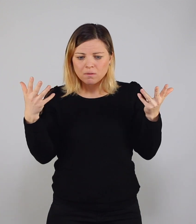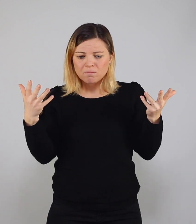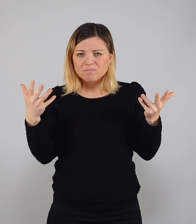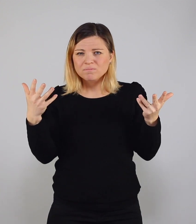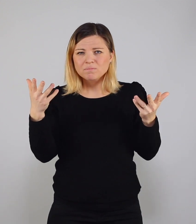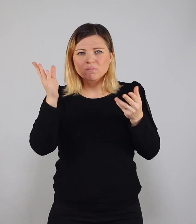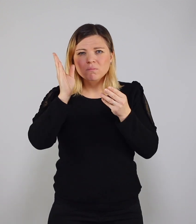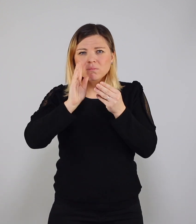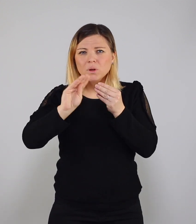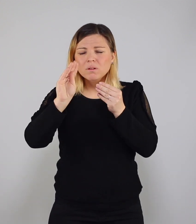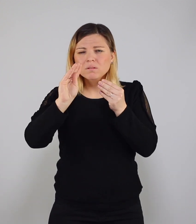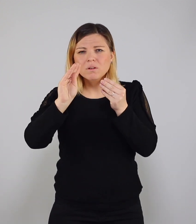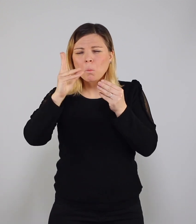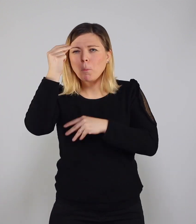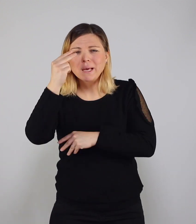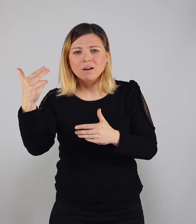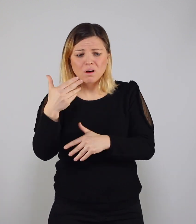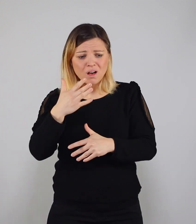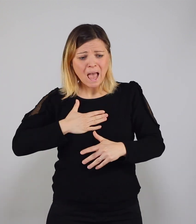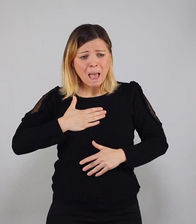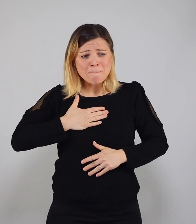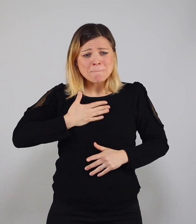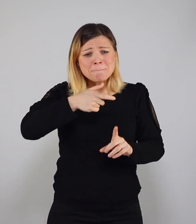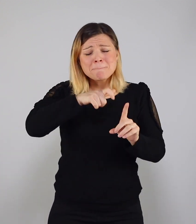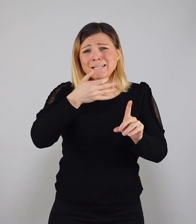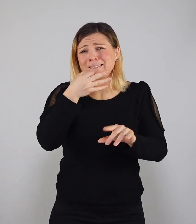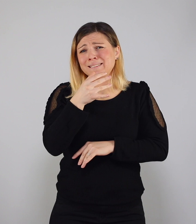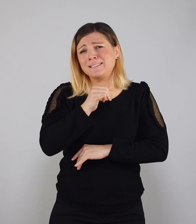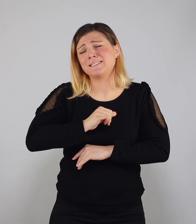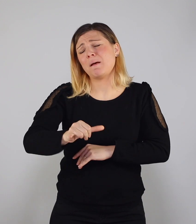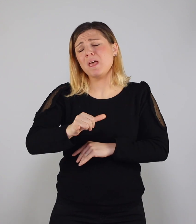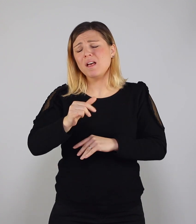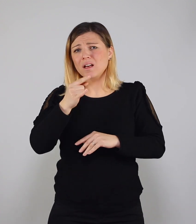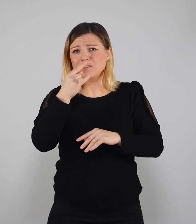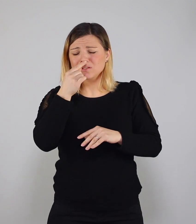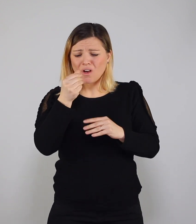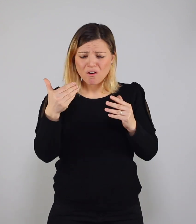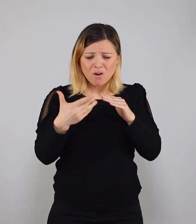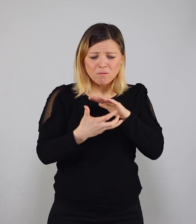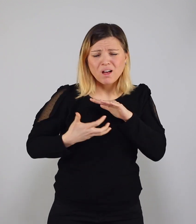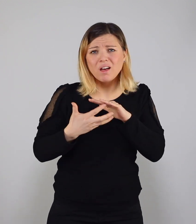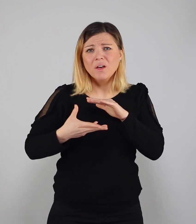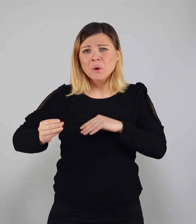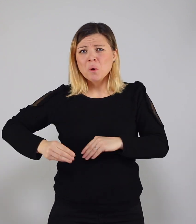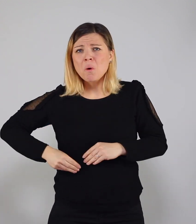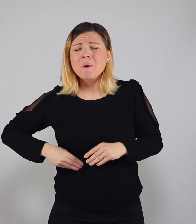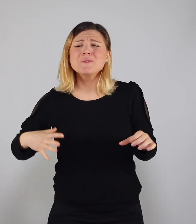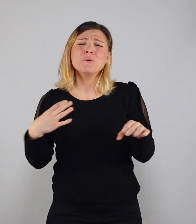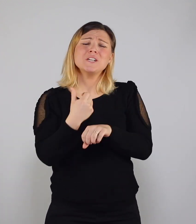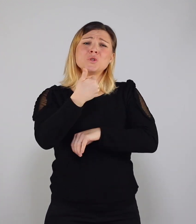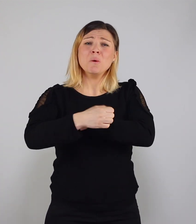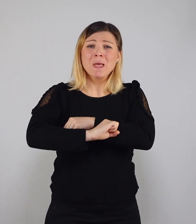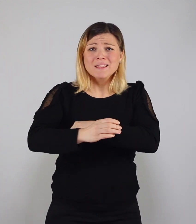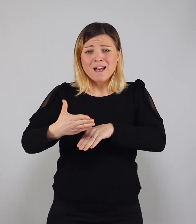plus jamais. Je me suis dit, je ne lui ai jamais dit que je l'aimais. J'étais rongé par un sentiment de